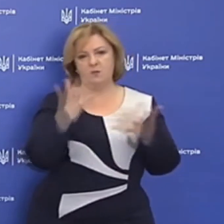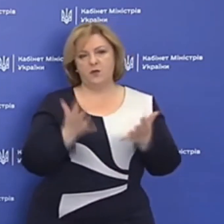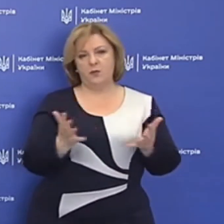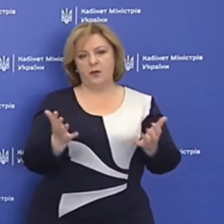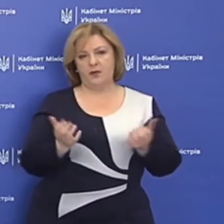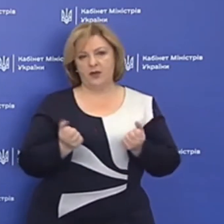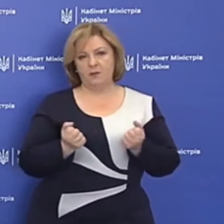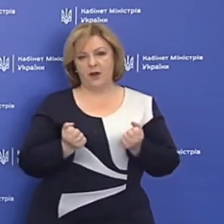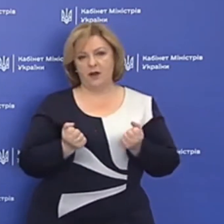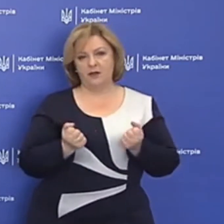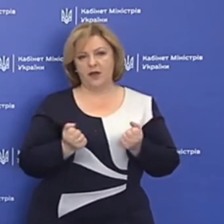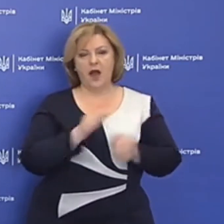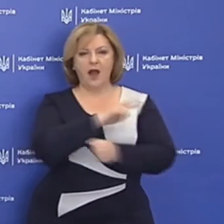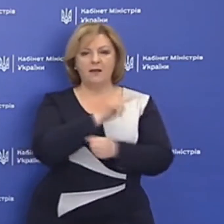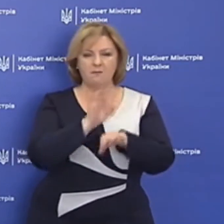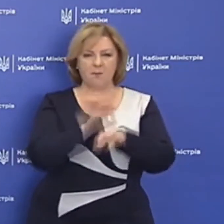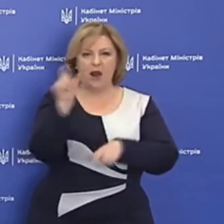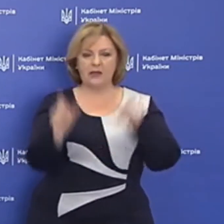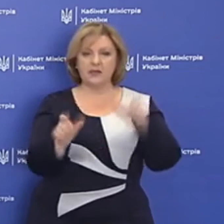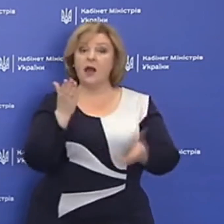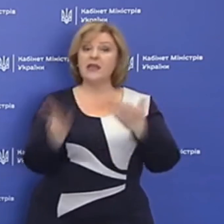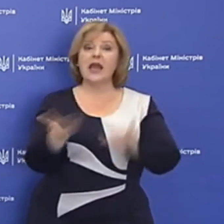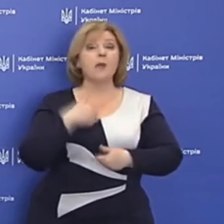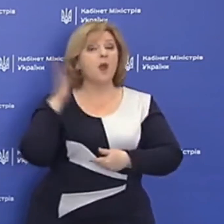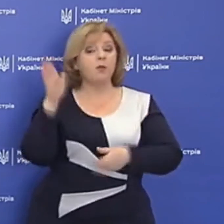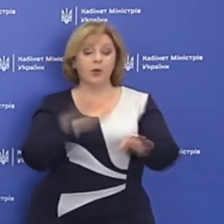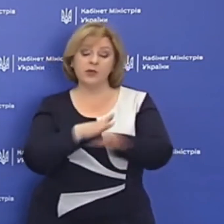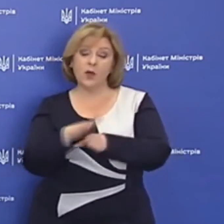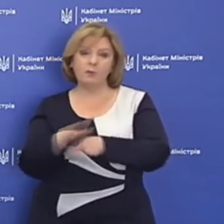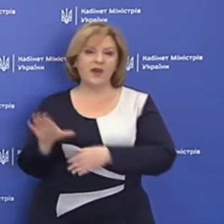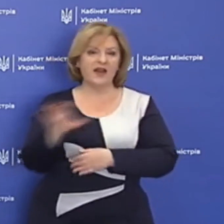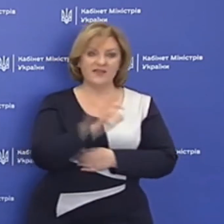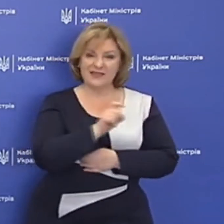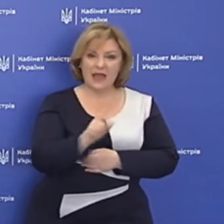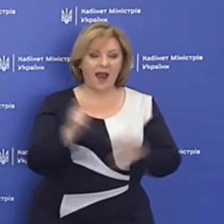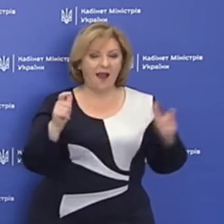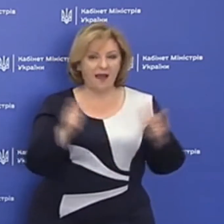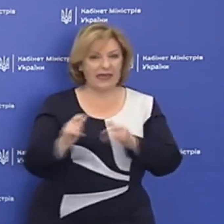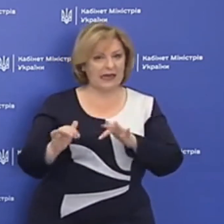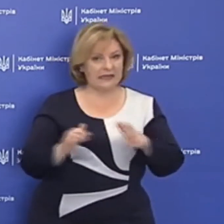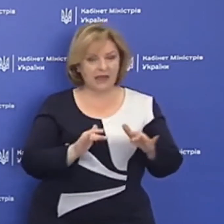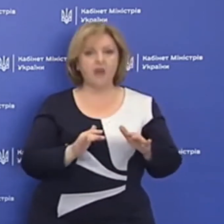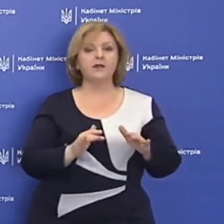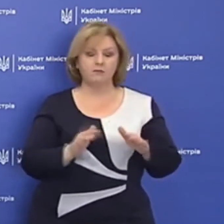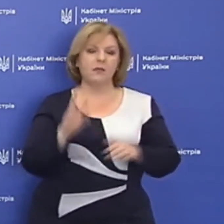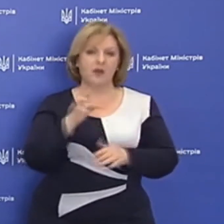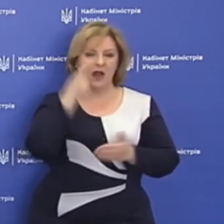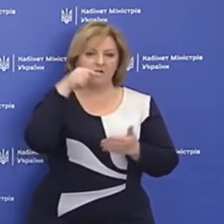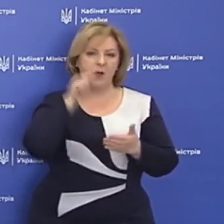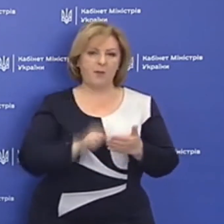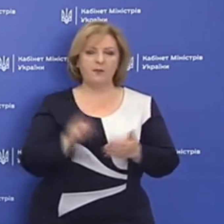приймати пацієнтів. Так от, якщо ми будемо дотримуватися всіх цих карантинних заходів, я впевнений,